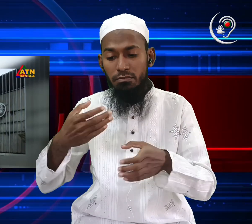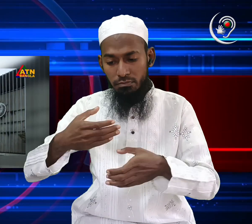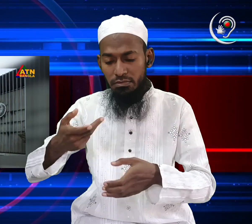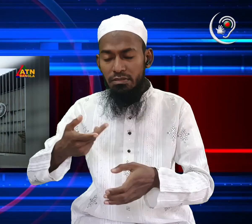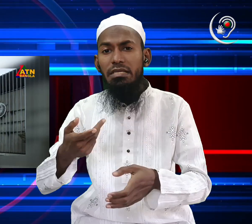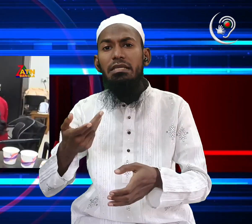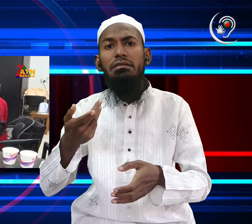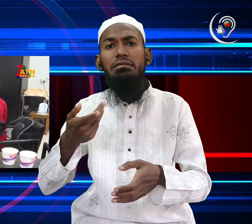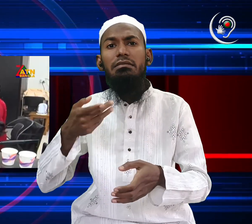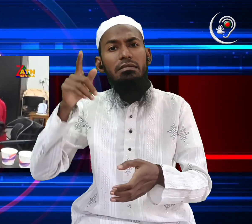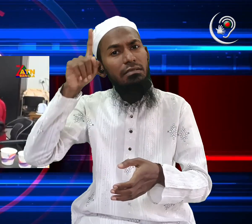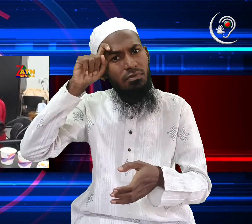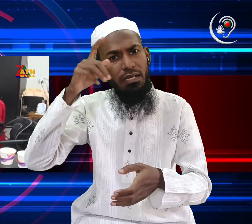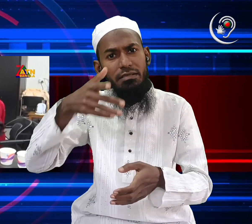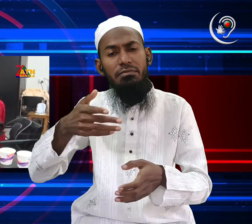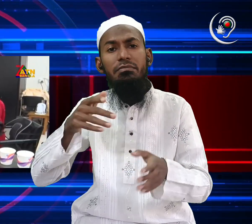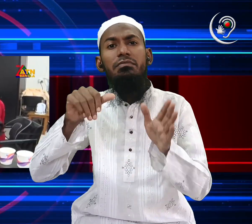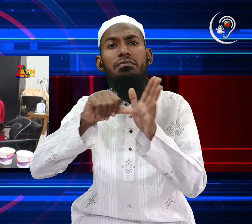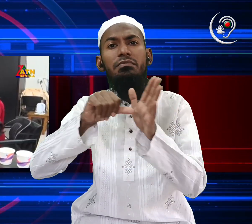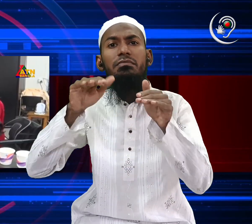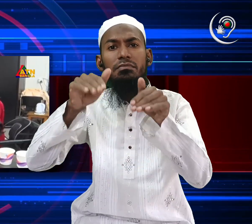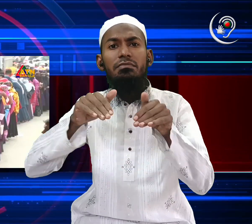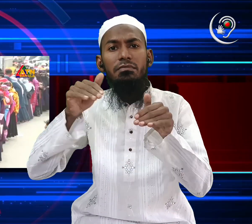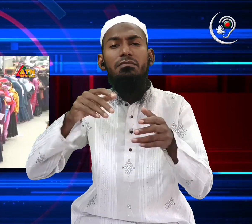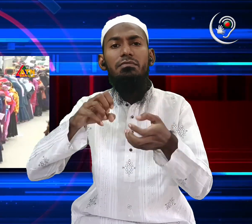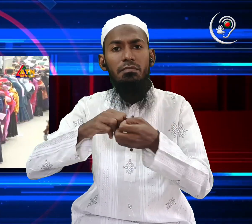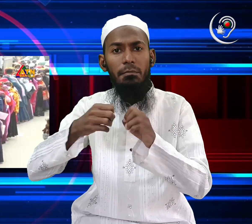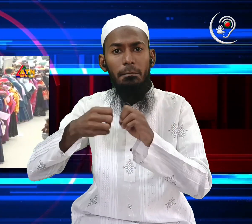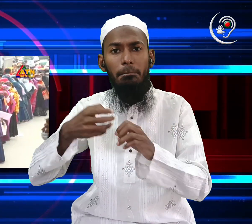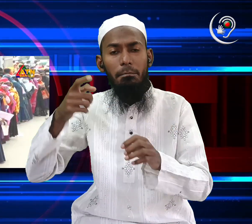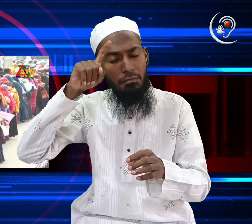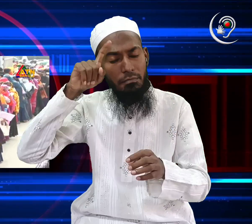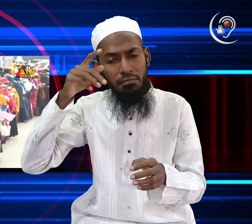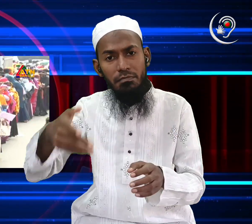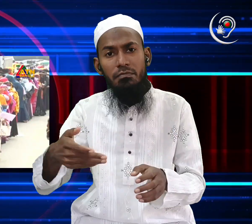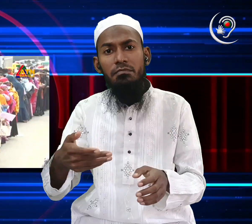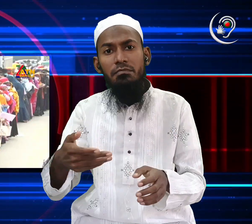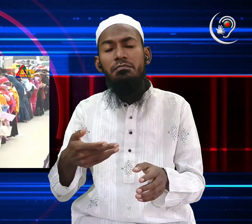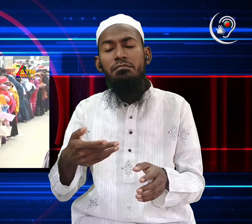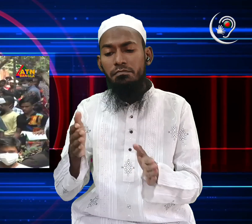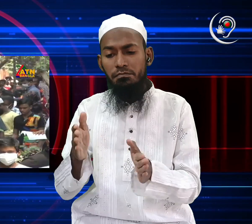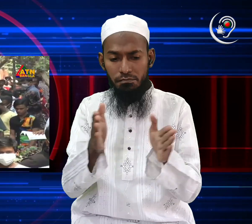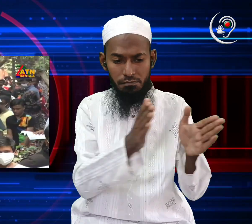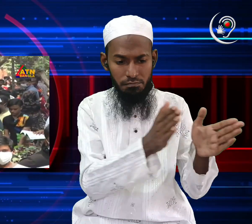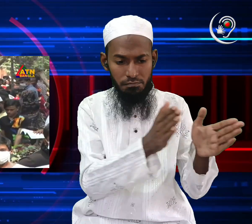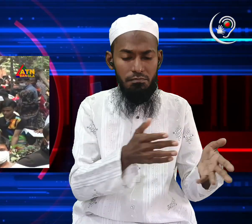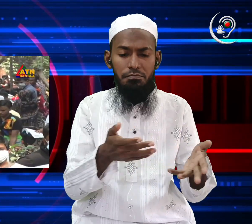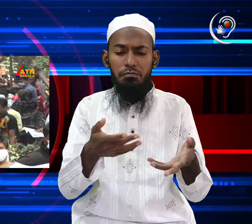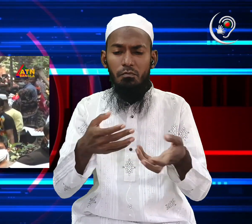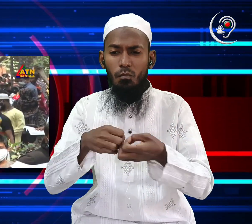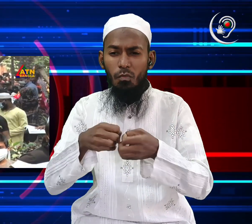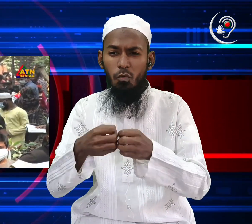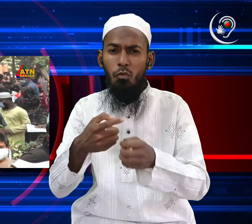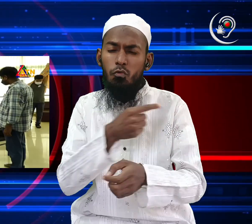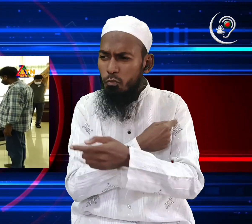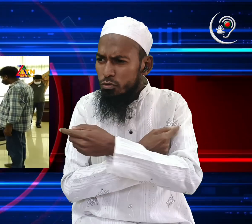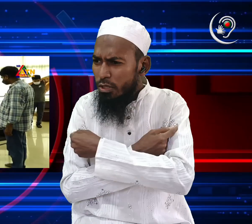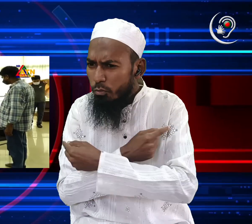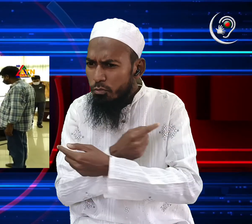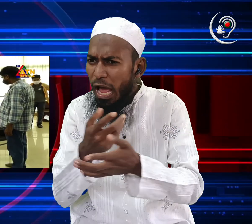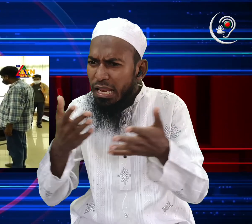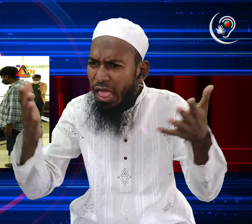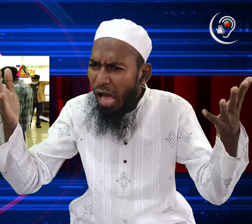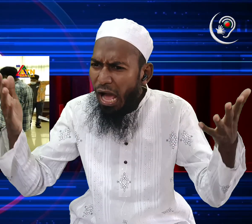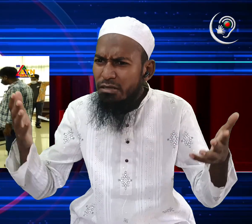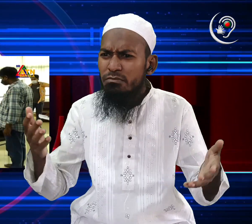GVTV জানিয়েছে, করোনা টিকার পার্শ্ব প্রতিক্রিয়া হিসেবে এ পর্যন্ত ১৩ ধরনের শারীরিক জটিলতা ও সমস্যা তারা রেকর্ড করেছেন।